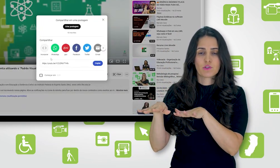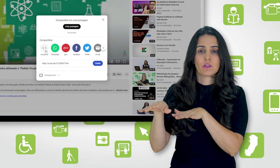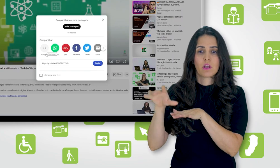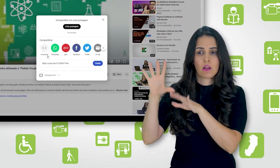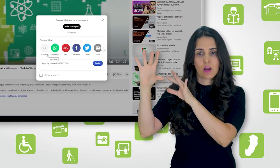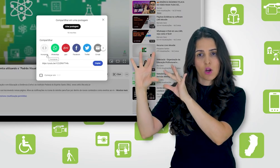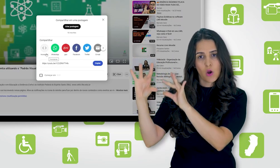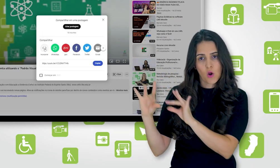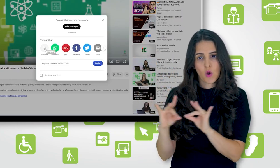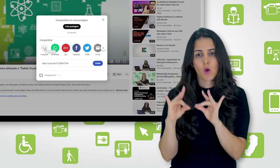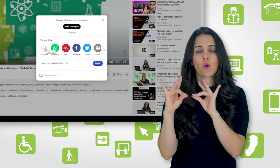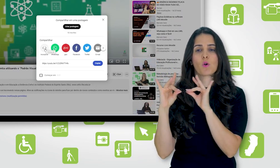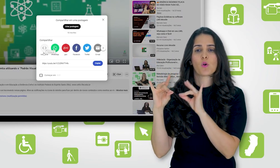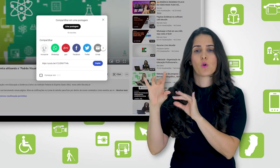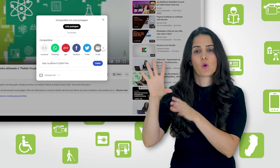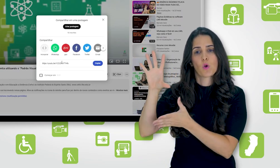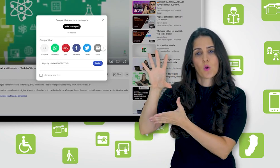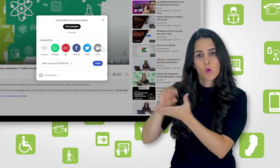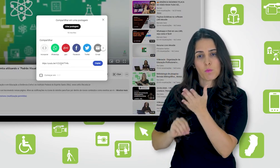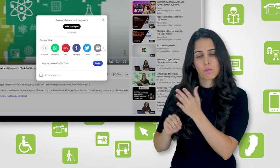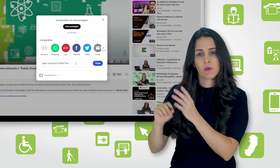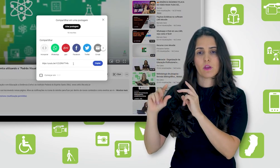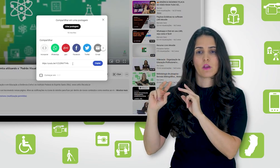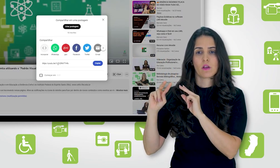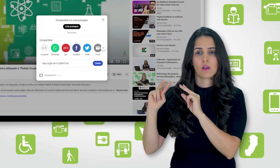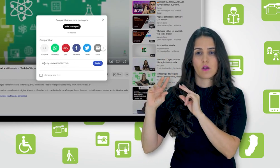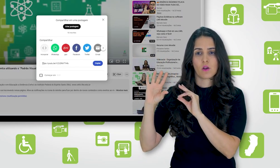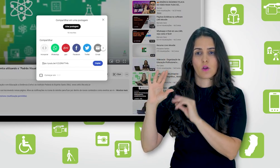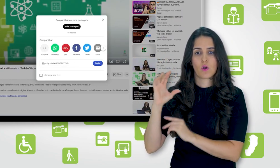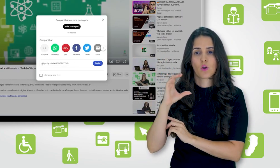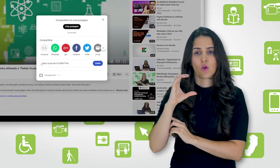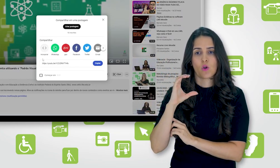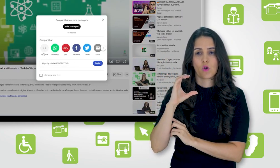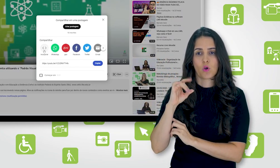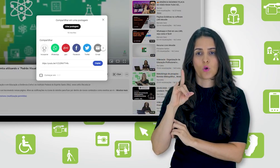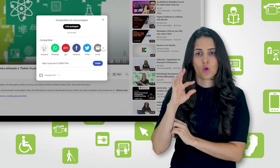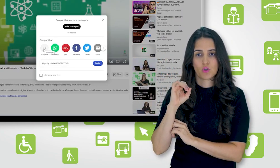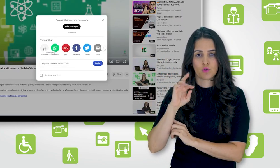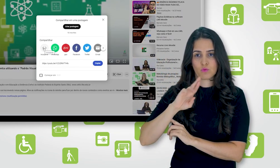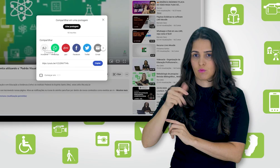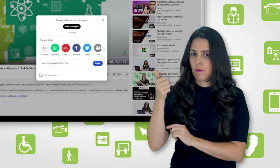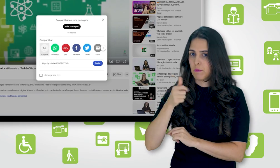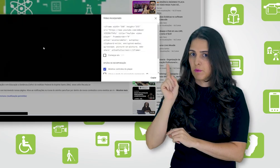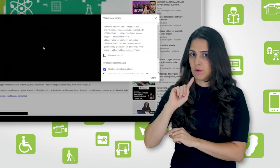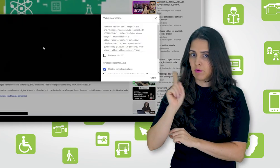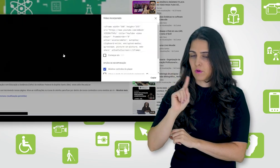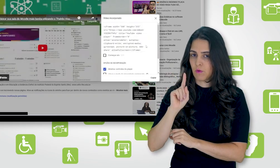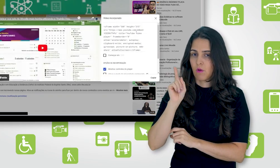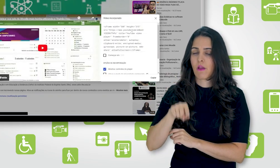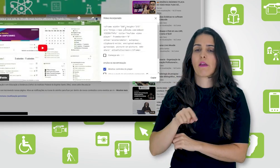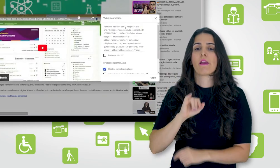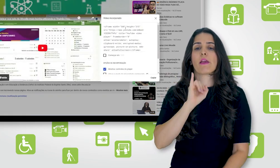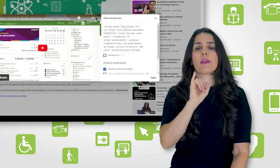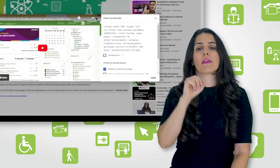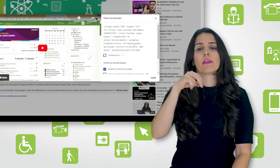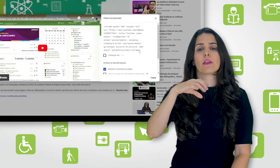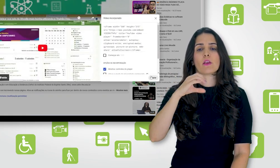copiar o código de incorporação não é este primeiro que aparece aqui eu vou clicar aqui incorporar aqui sim